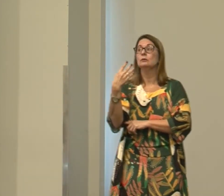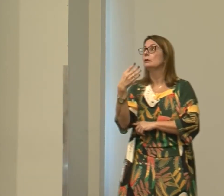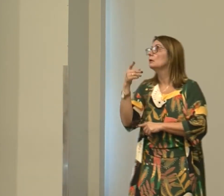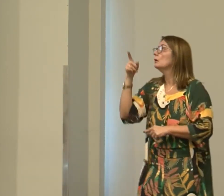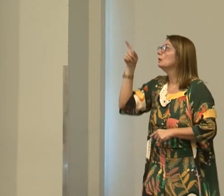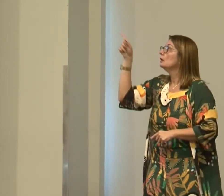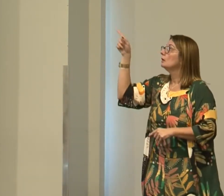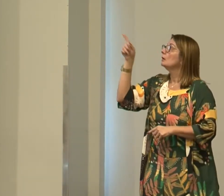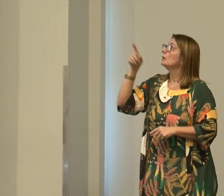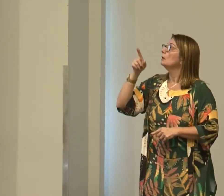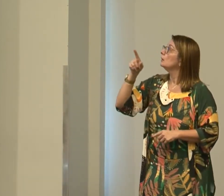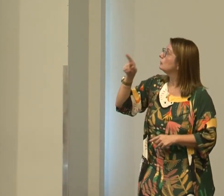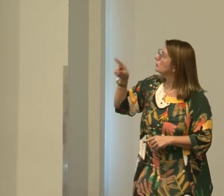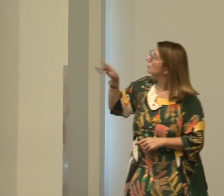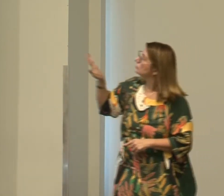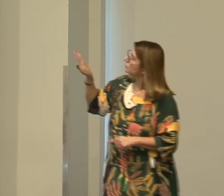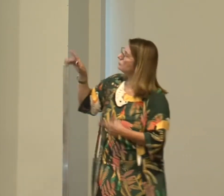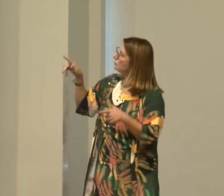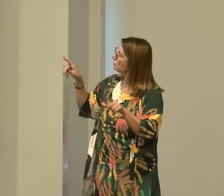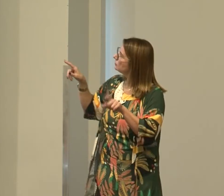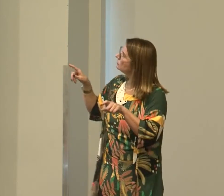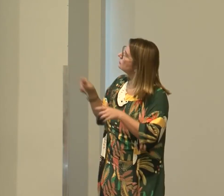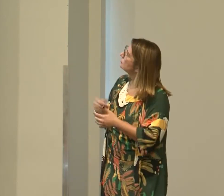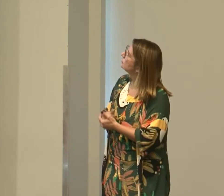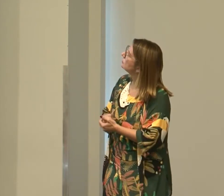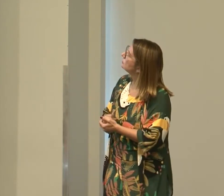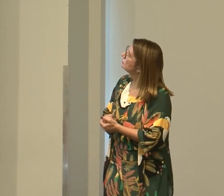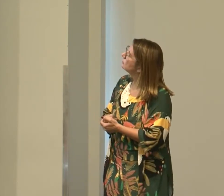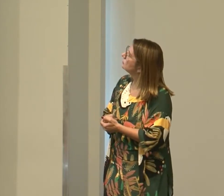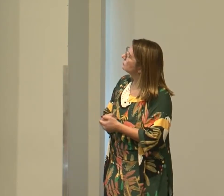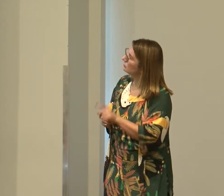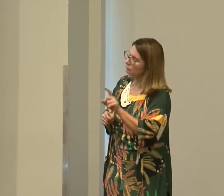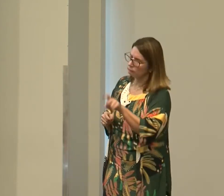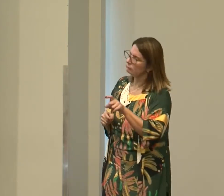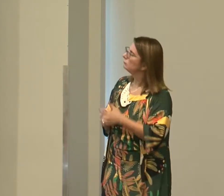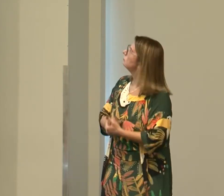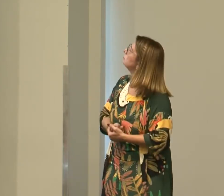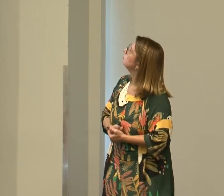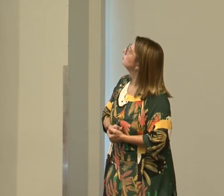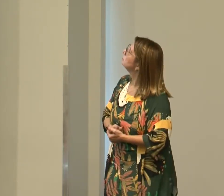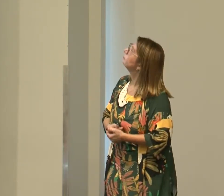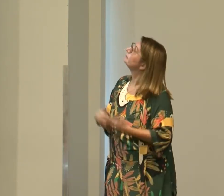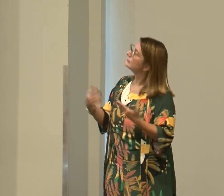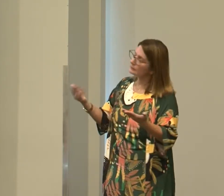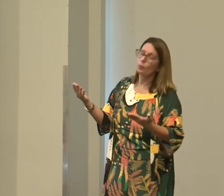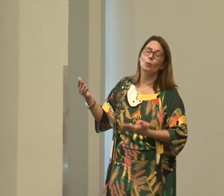A gente fez bastante, já 54 páginas. Passa, por favor.